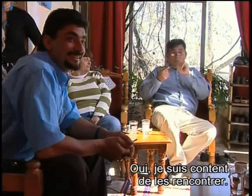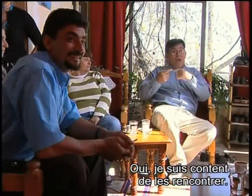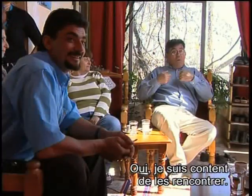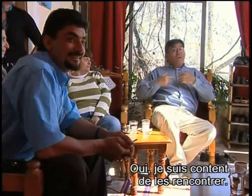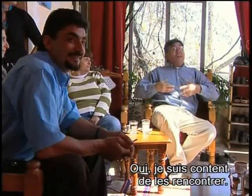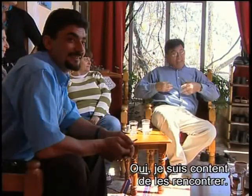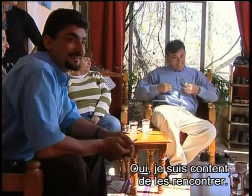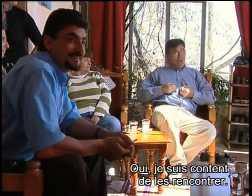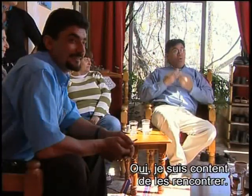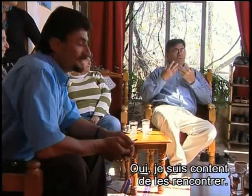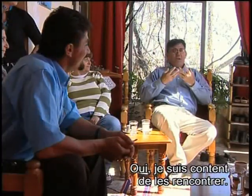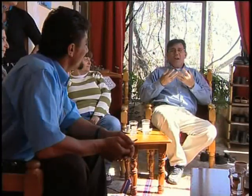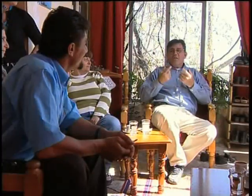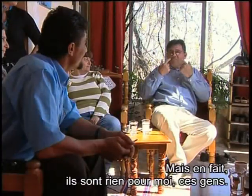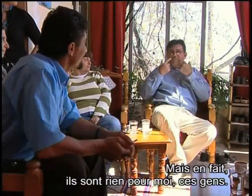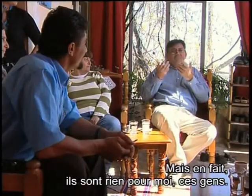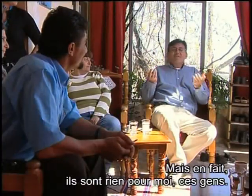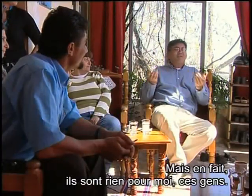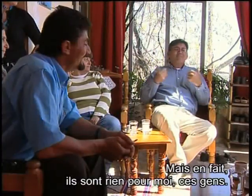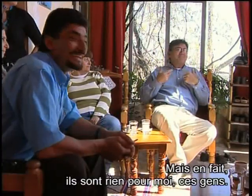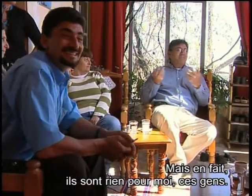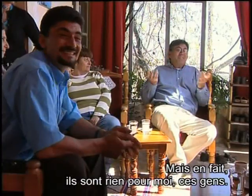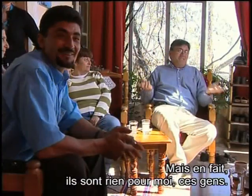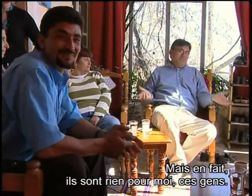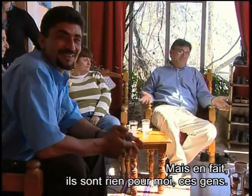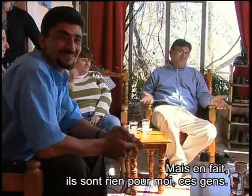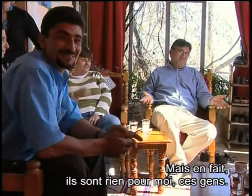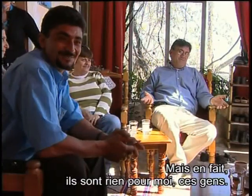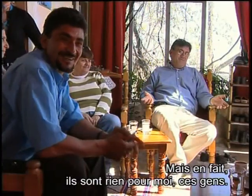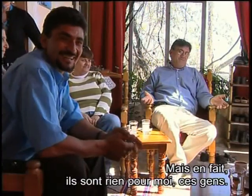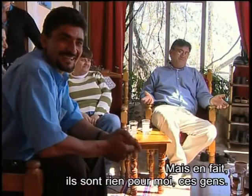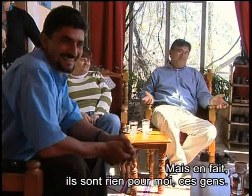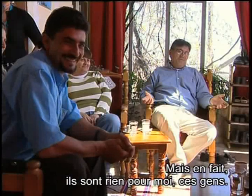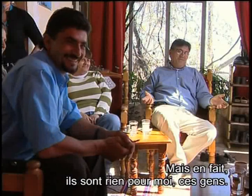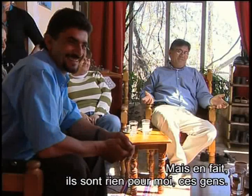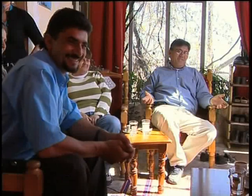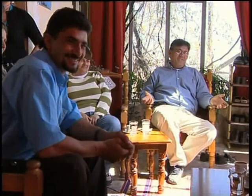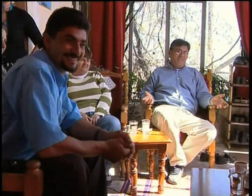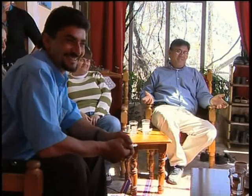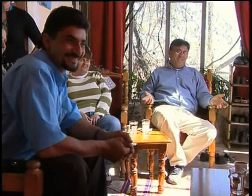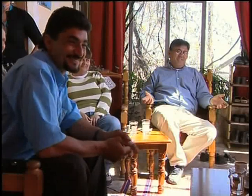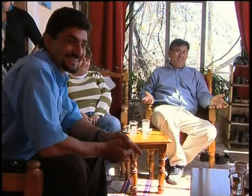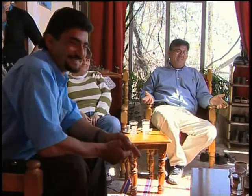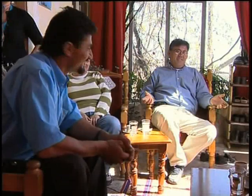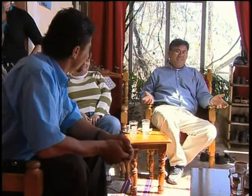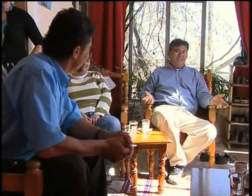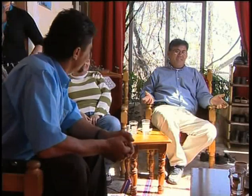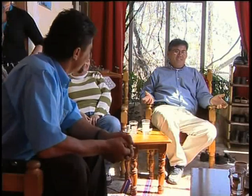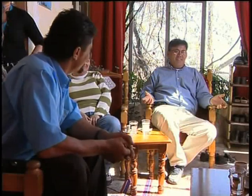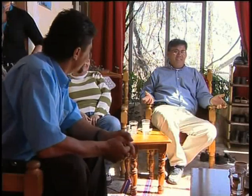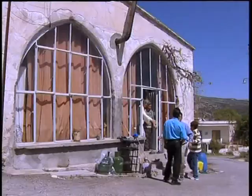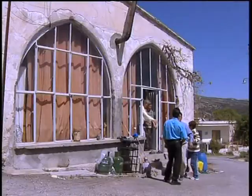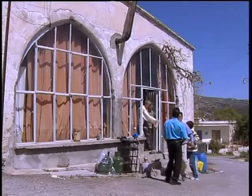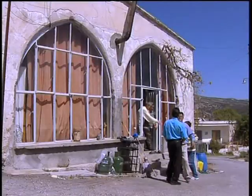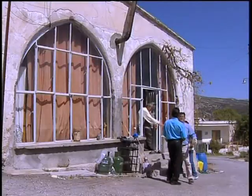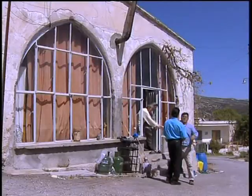oui je suis content de les rencontrer mais en fait ils sont rien pour moi ces gens je suis content de 갈 je suis